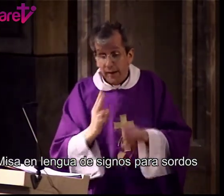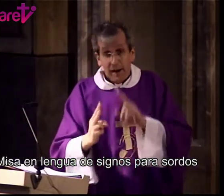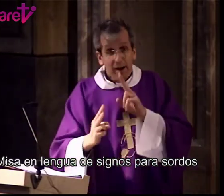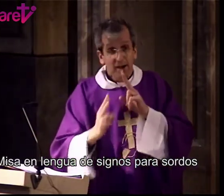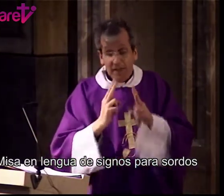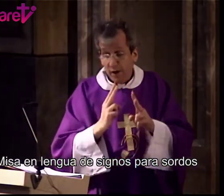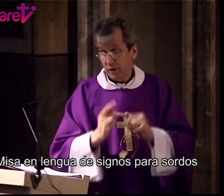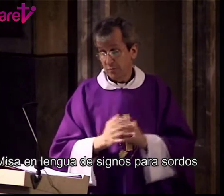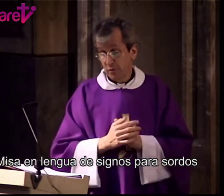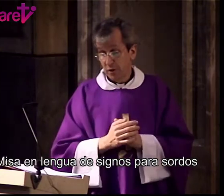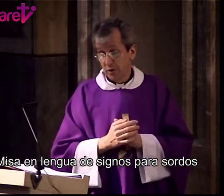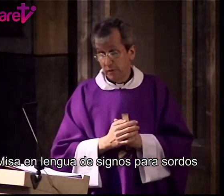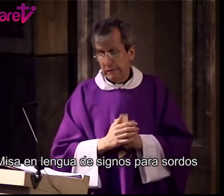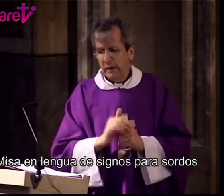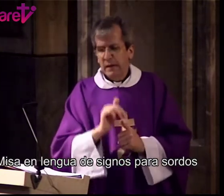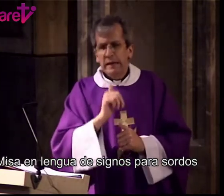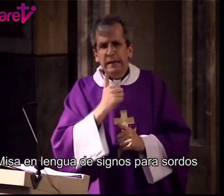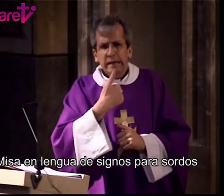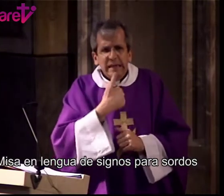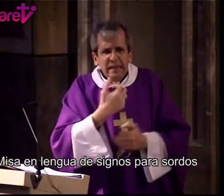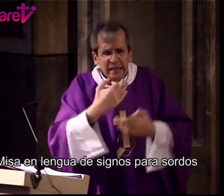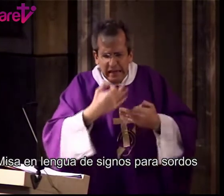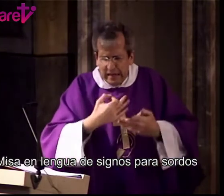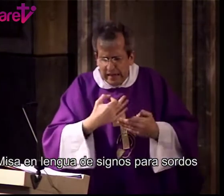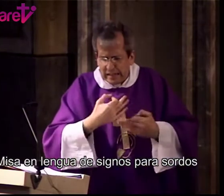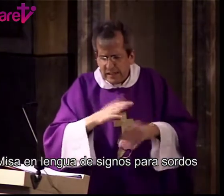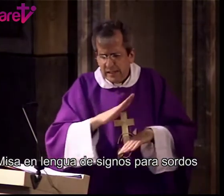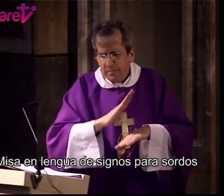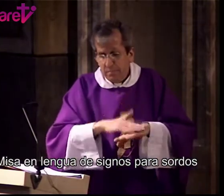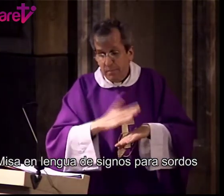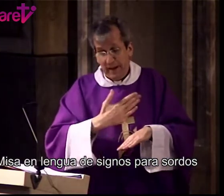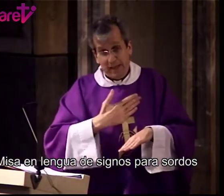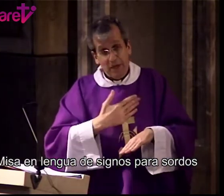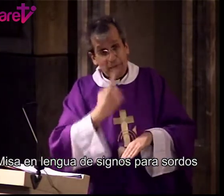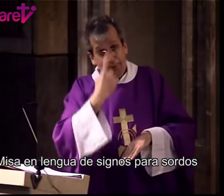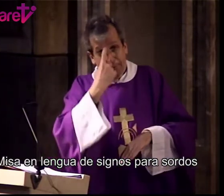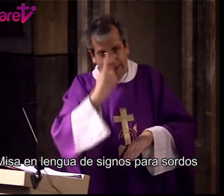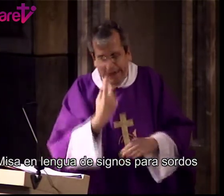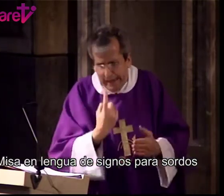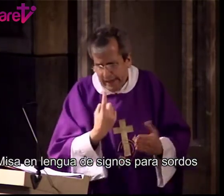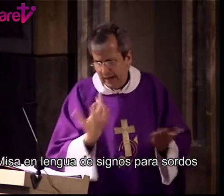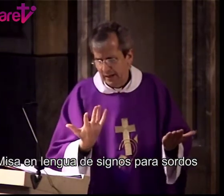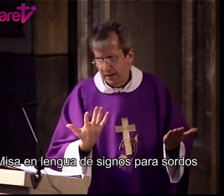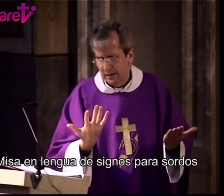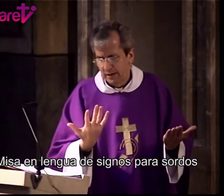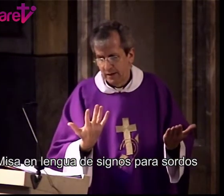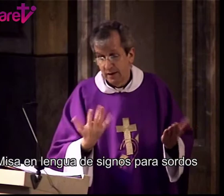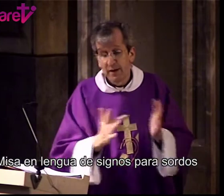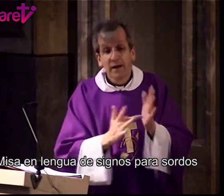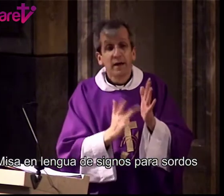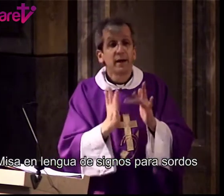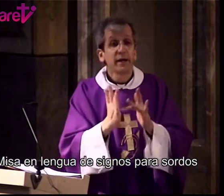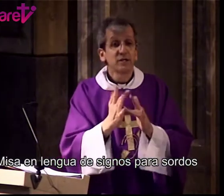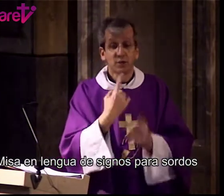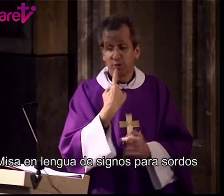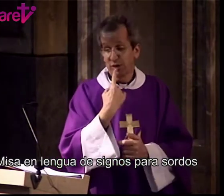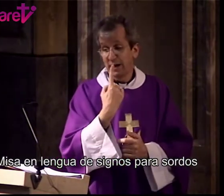El ciego respondió: ¿quién es para que yo crea? Jesús le